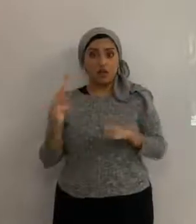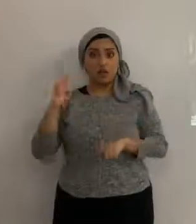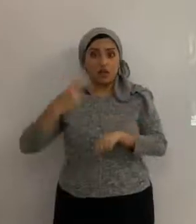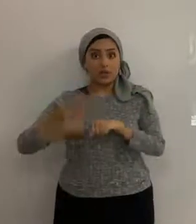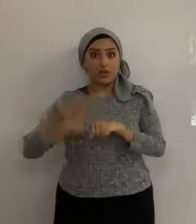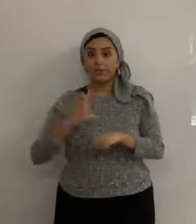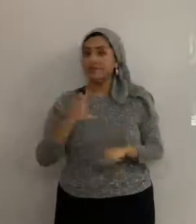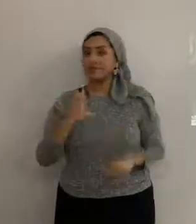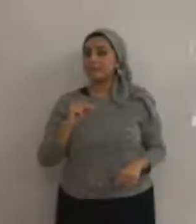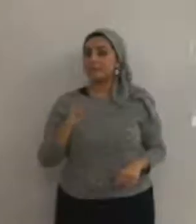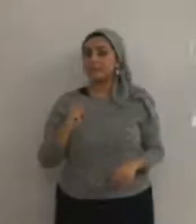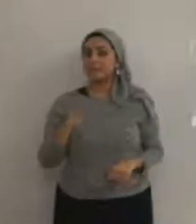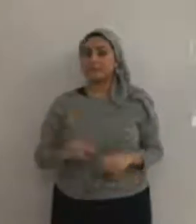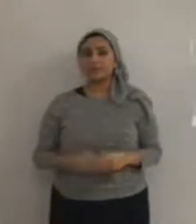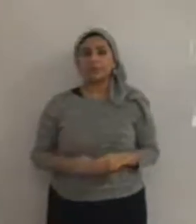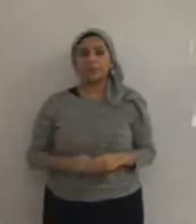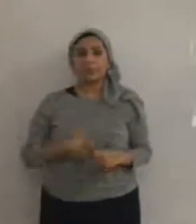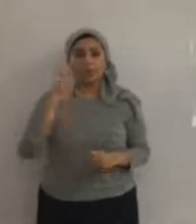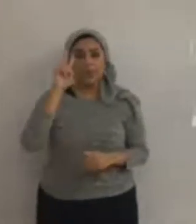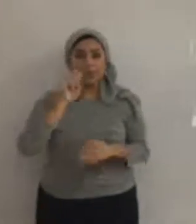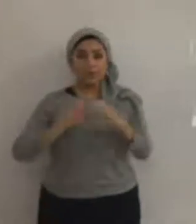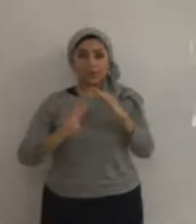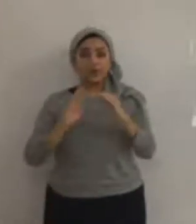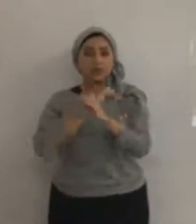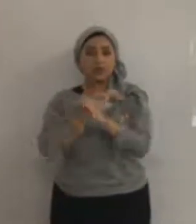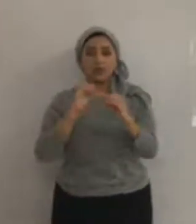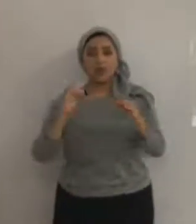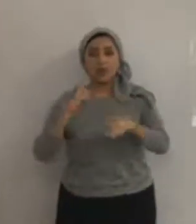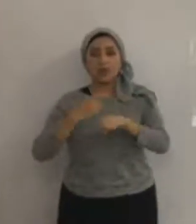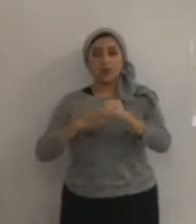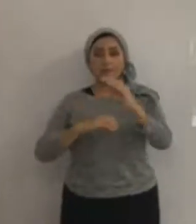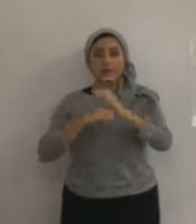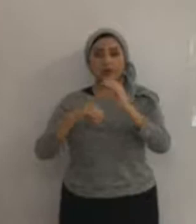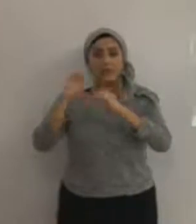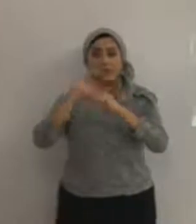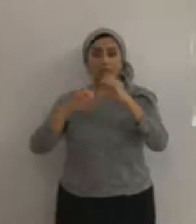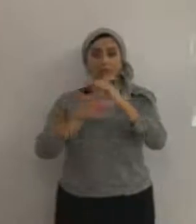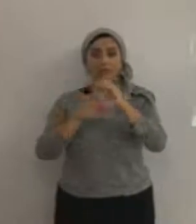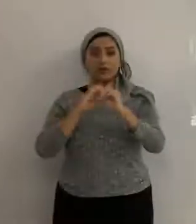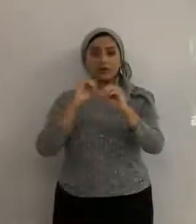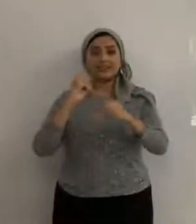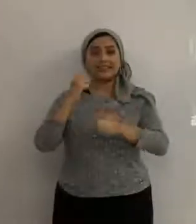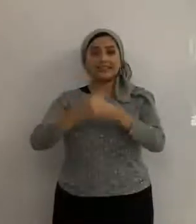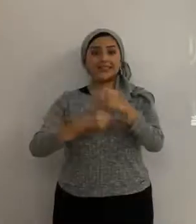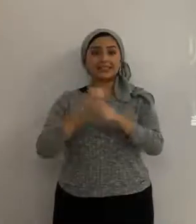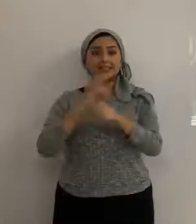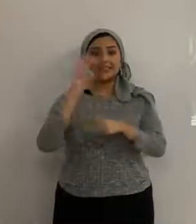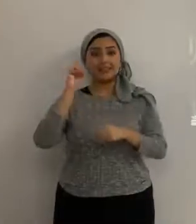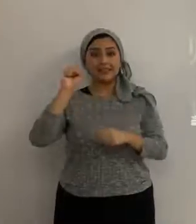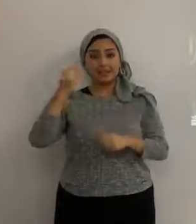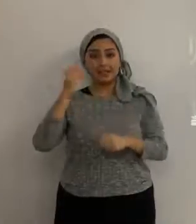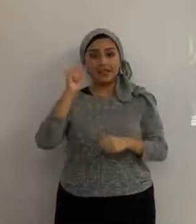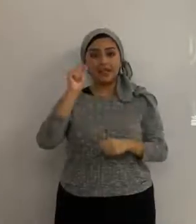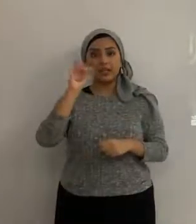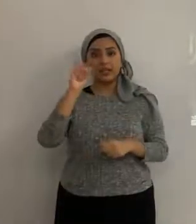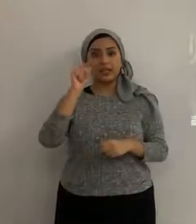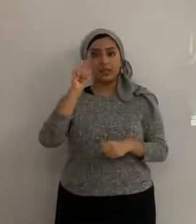No. La profecía es que no quedaría piedra sobre piedra. En el año 70, Tito, con todos sus